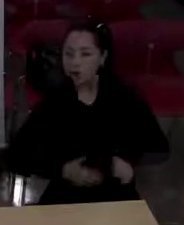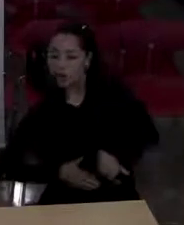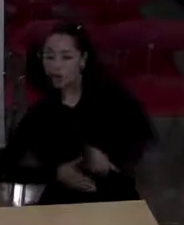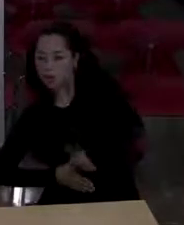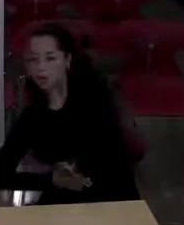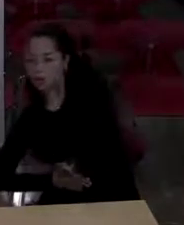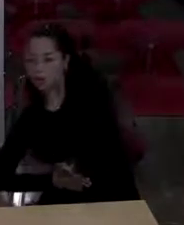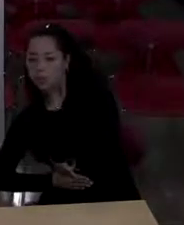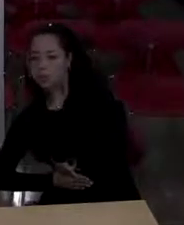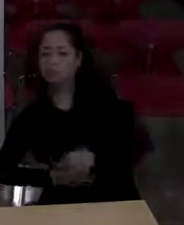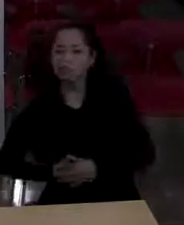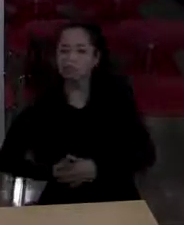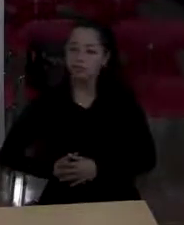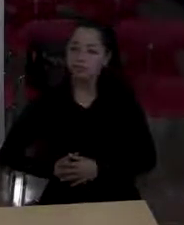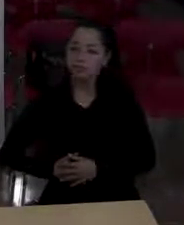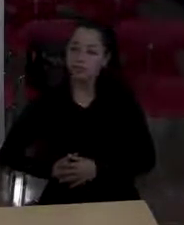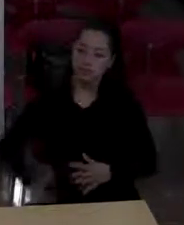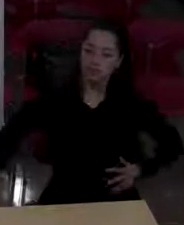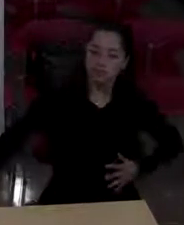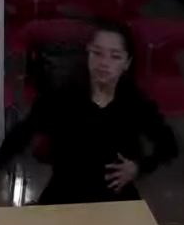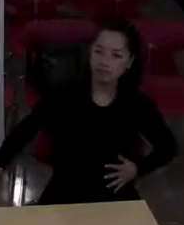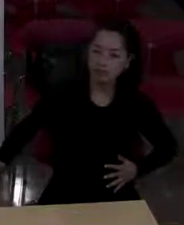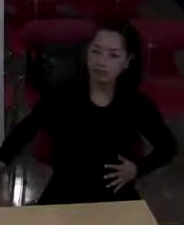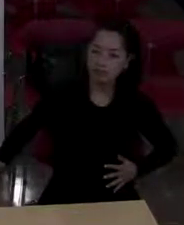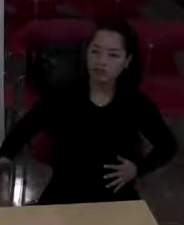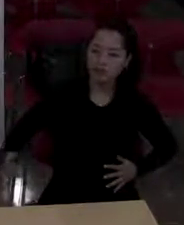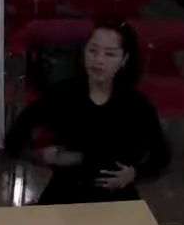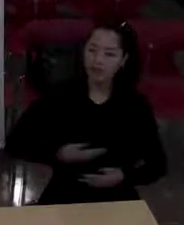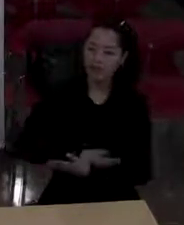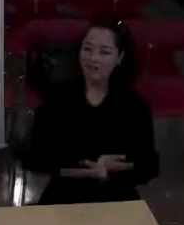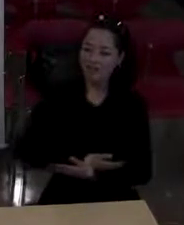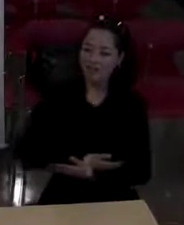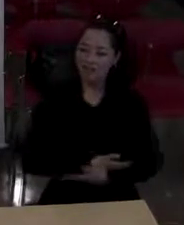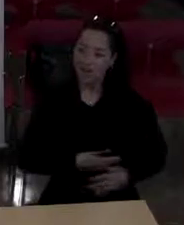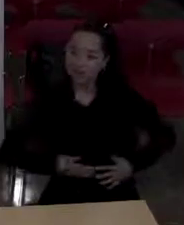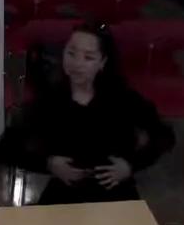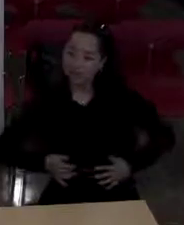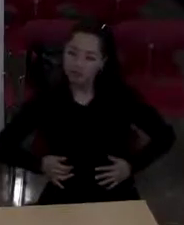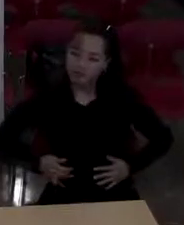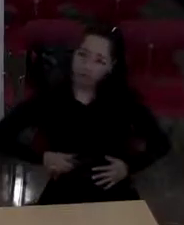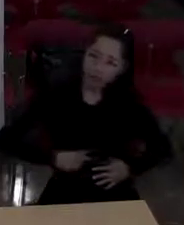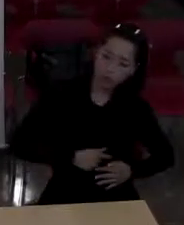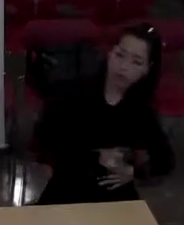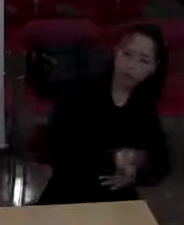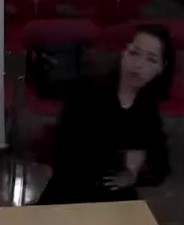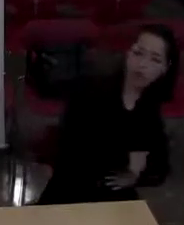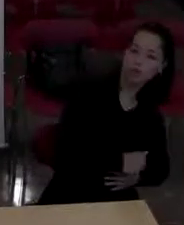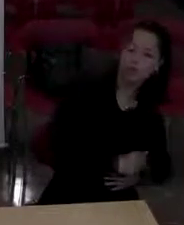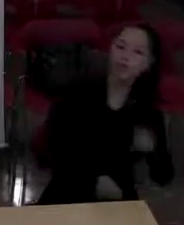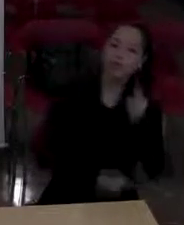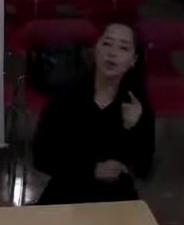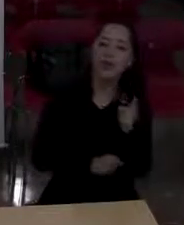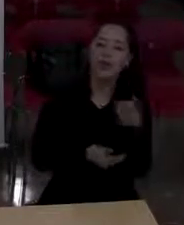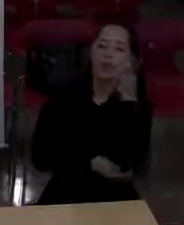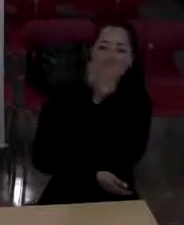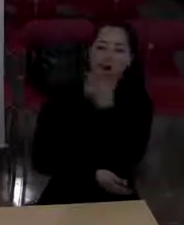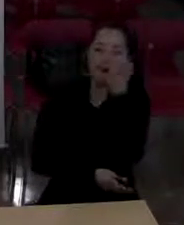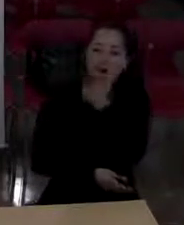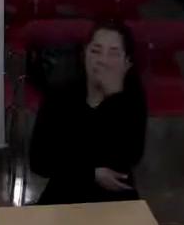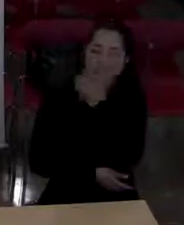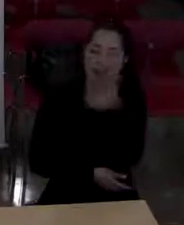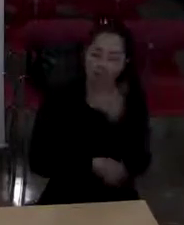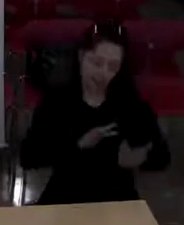familiar. A finales de la semana 24, el feto pesa unos 600 gramos y mide aproximadamente 30